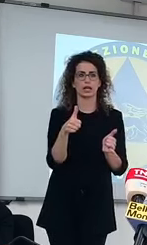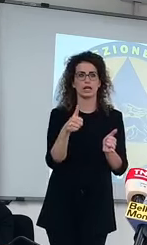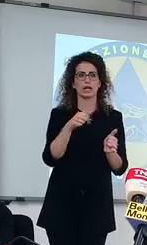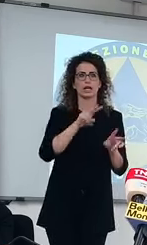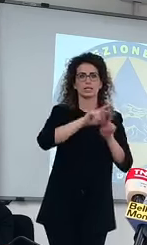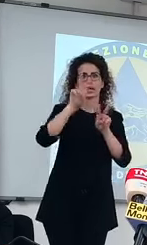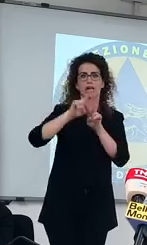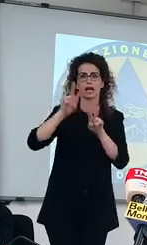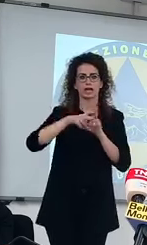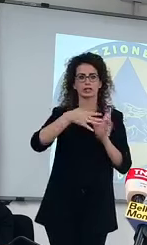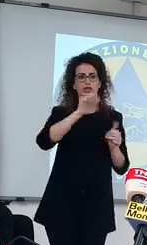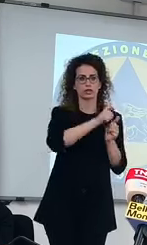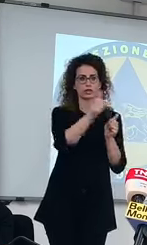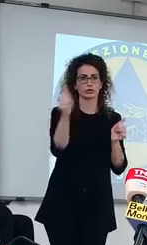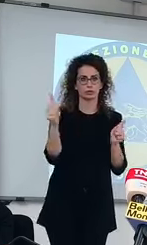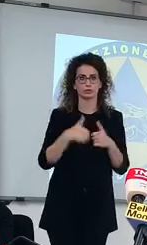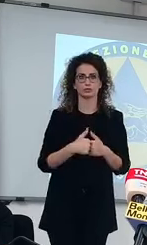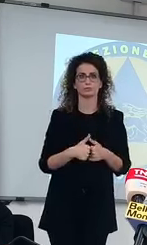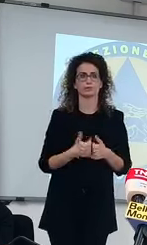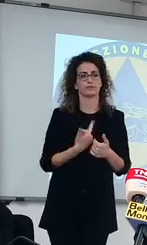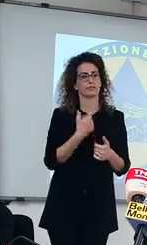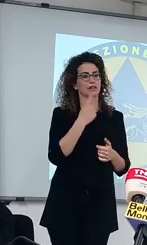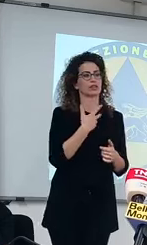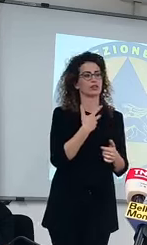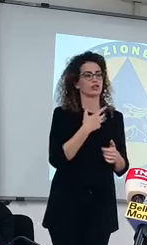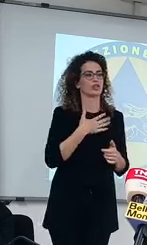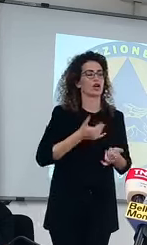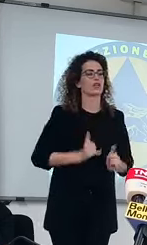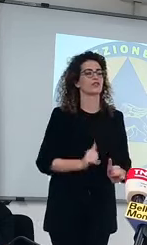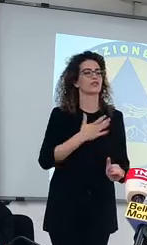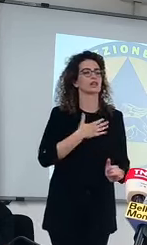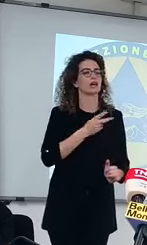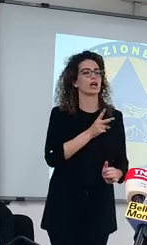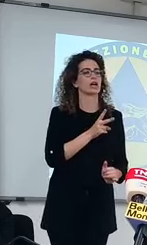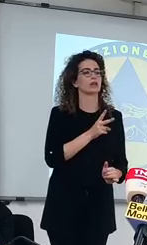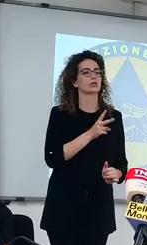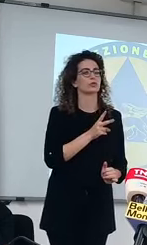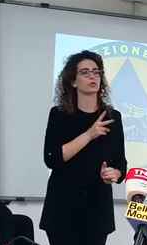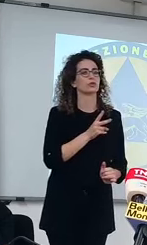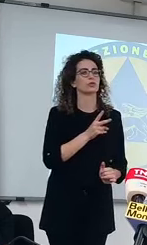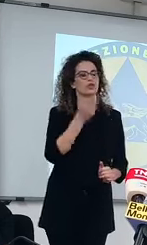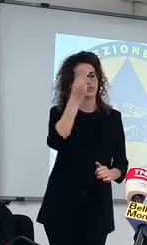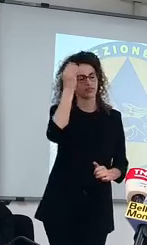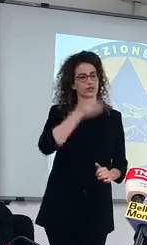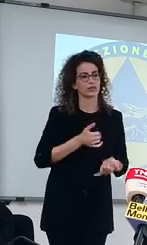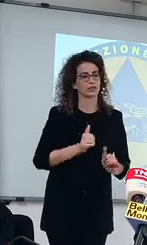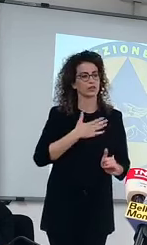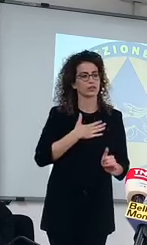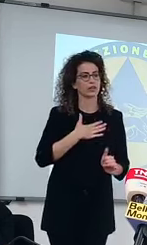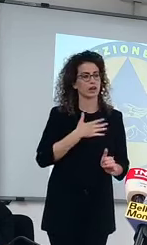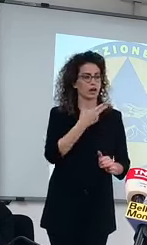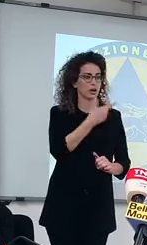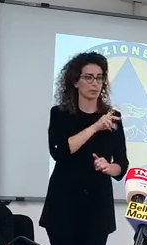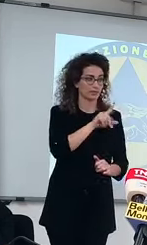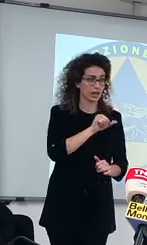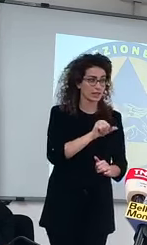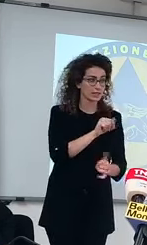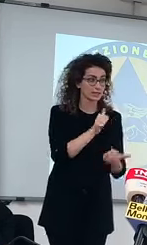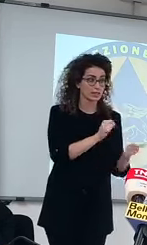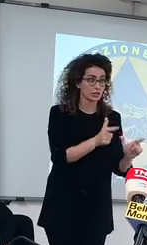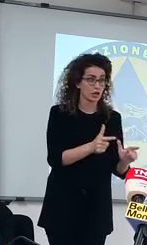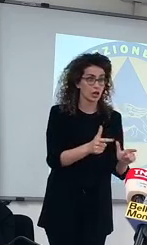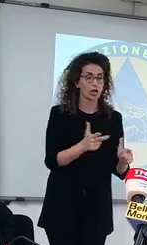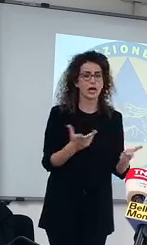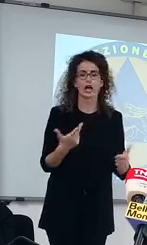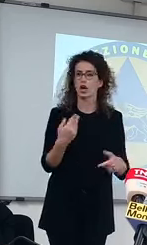singoli stati membri. Ma se lei avesse un figlio di 12 anni gli darebbe Pfizer o aspetterebbe? Questa è una domanda alla quale